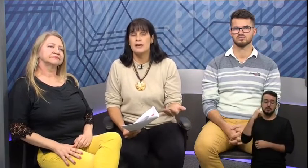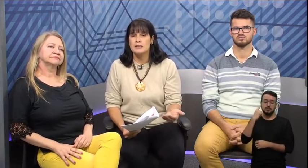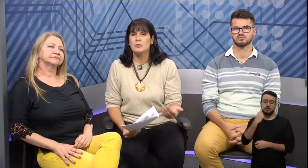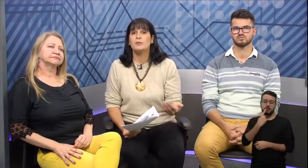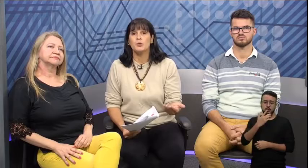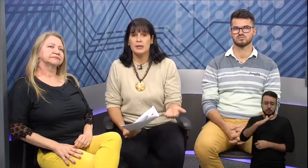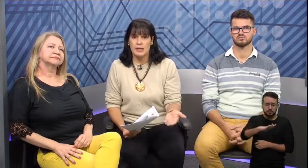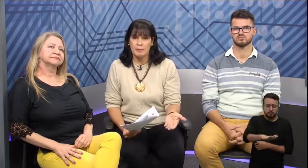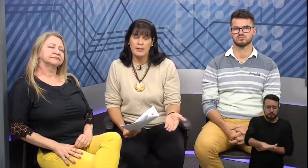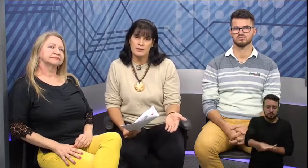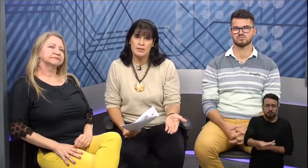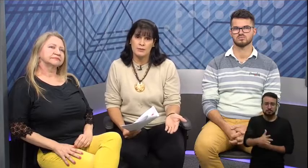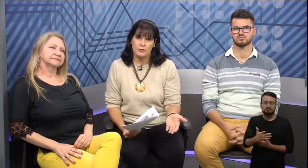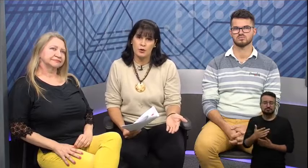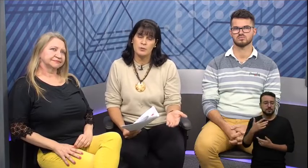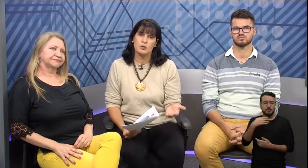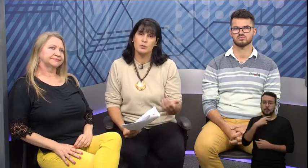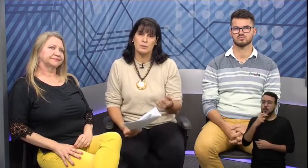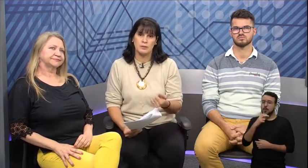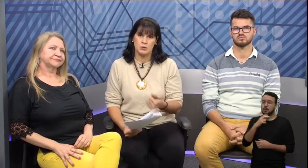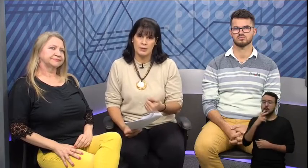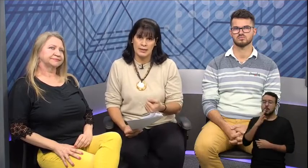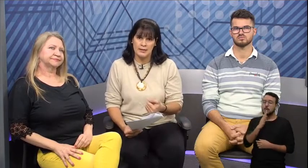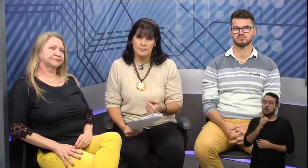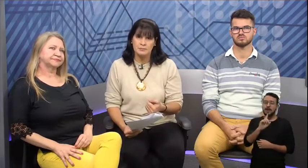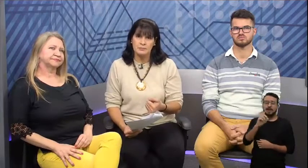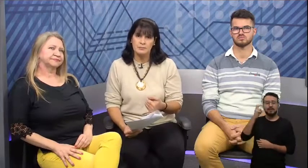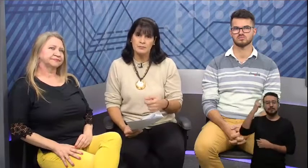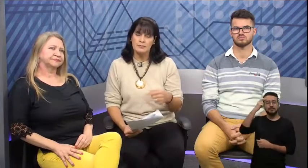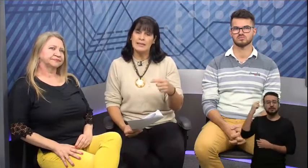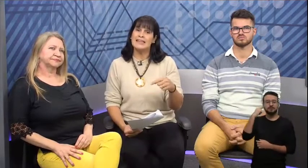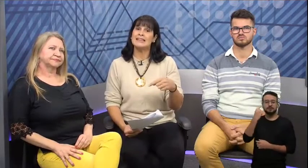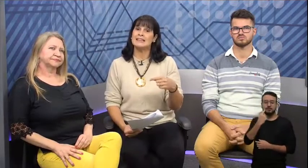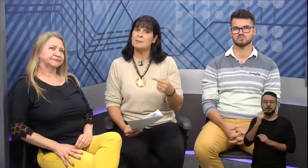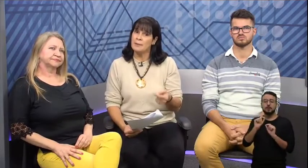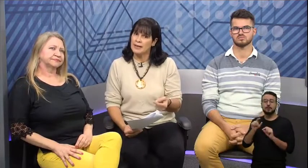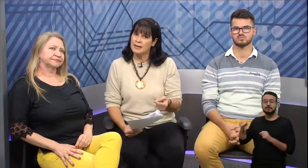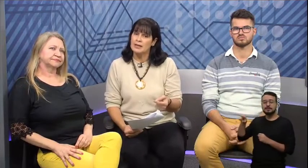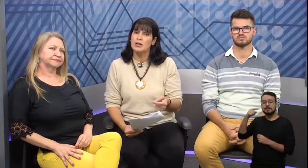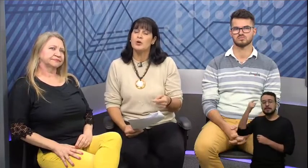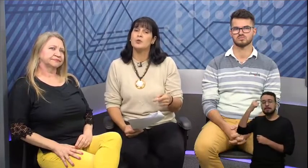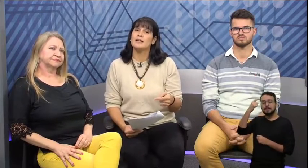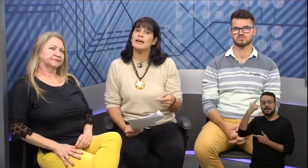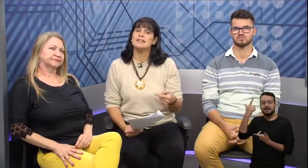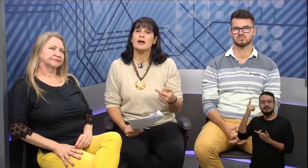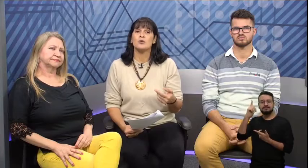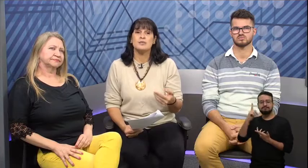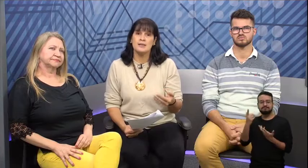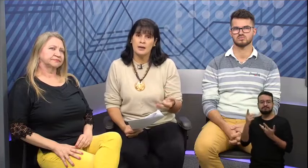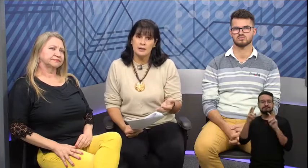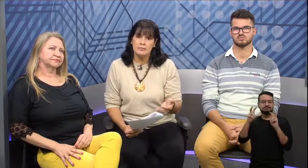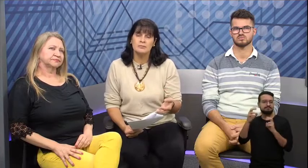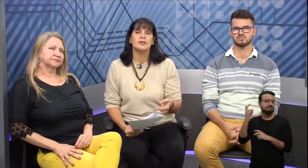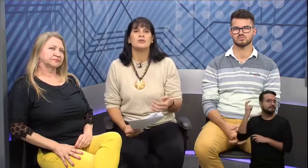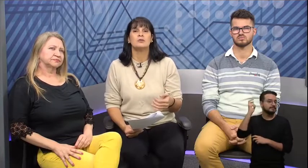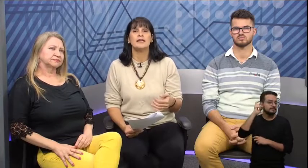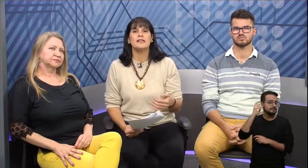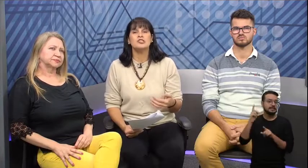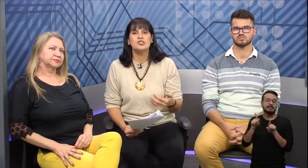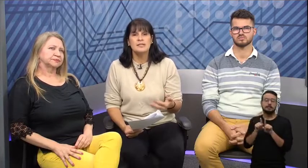pensam e por que pensam dessa forma sobre o implante coclear. E também o que eles aconselham, o que eles dizem